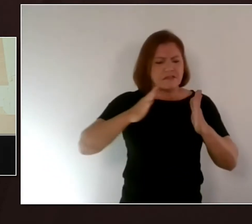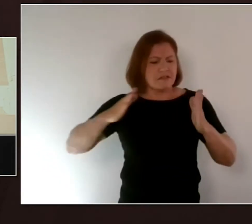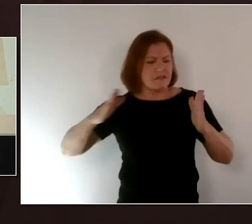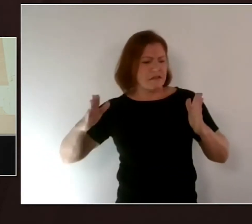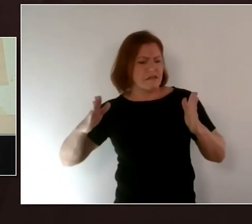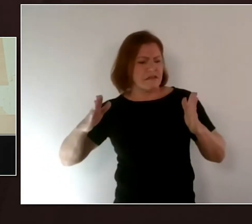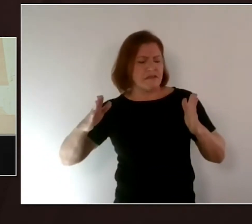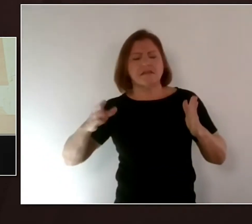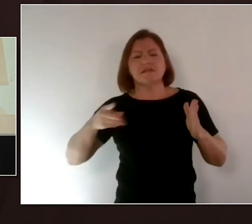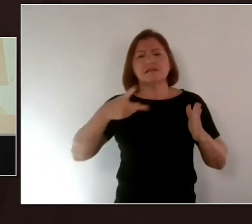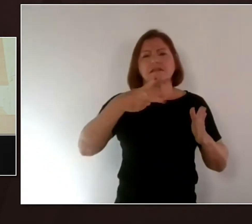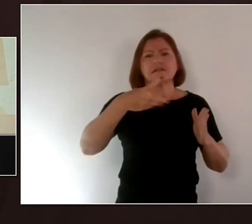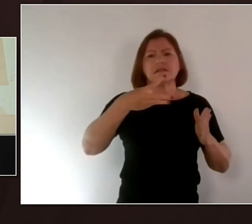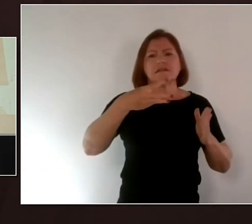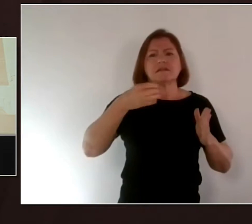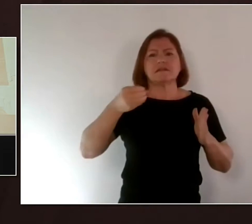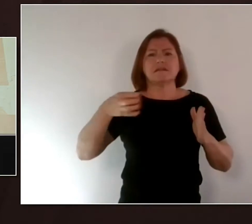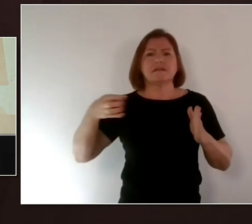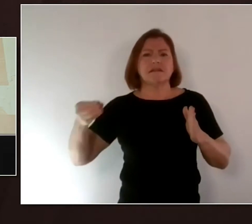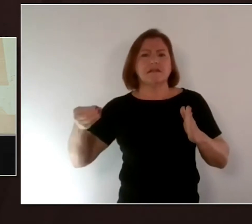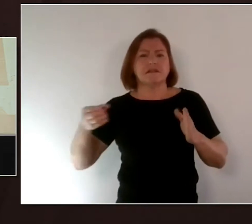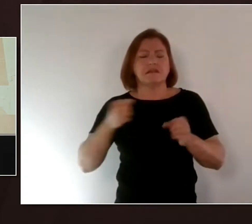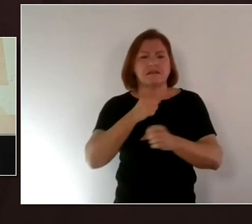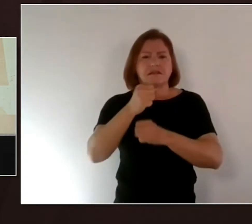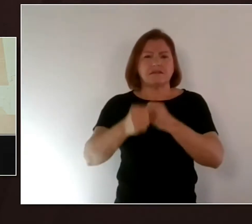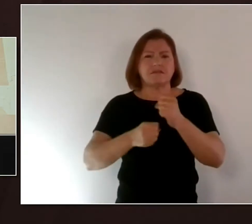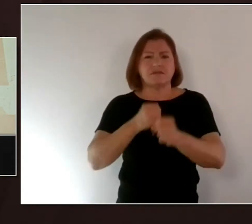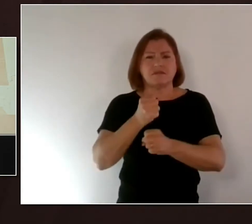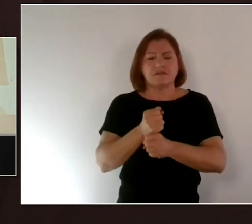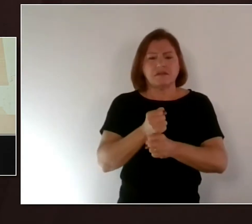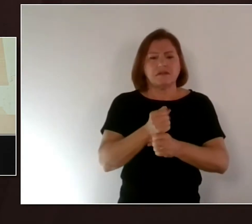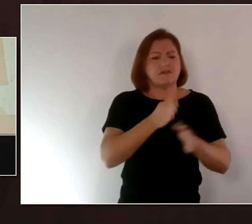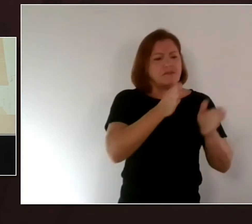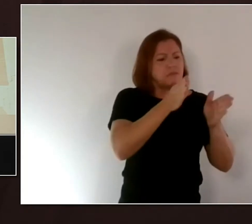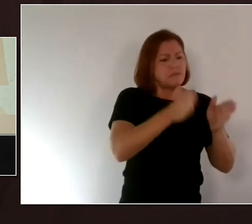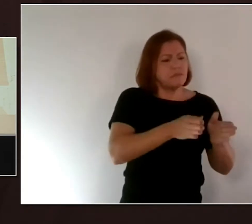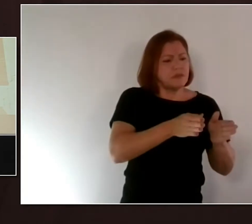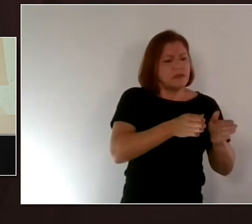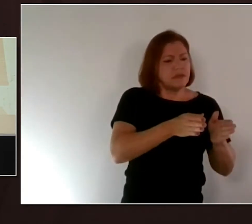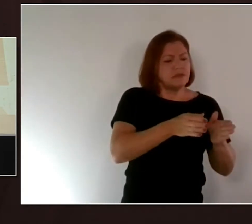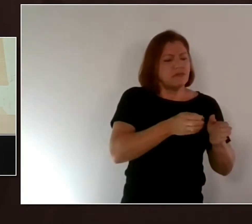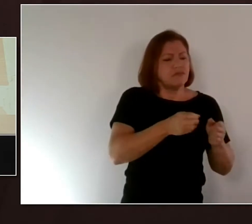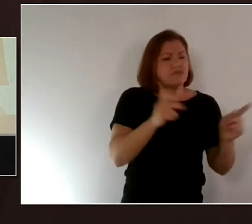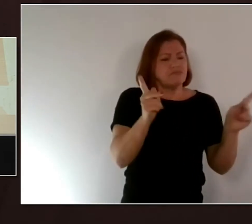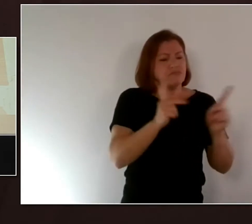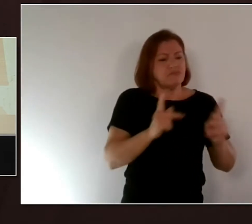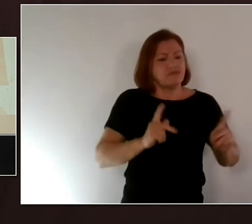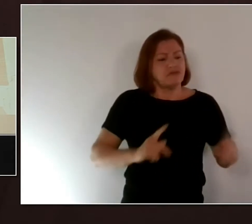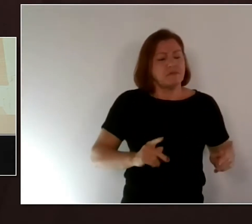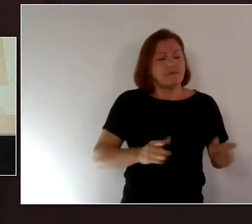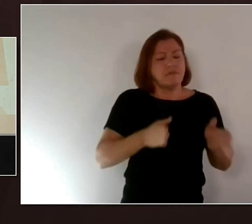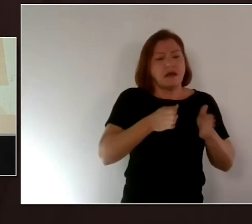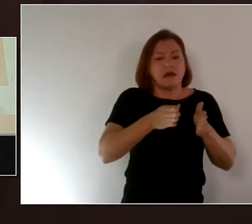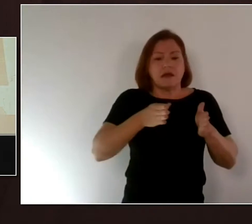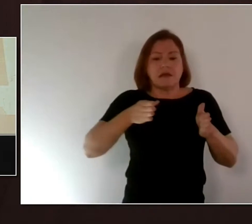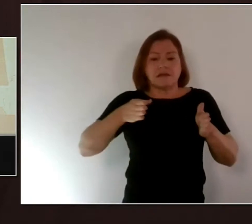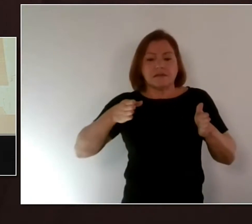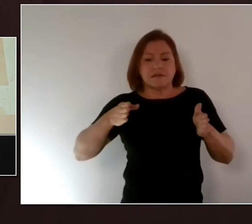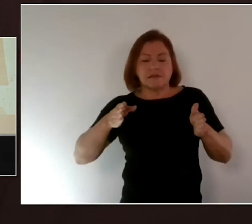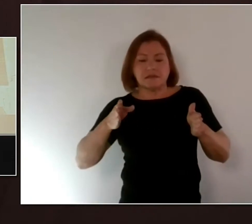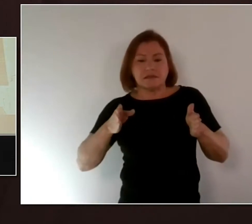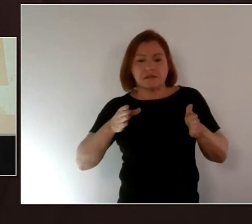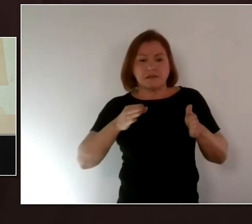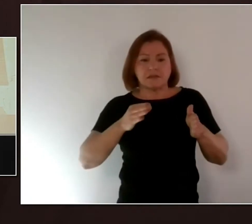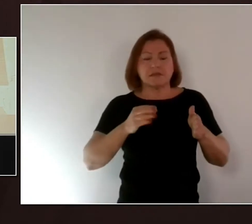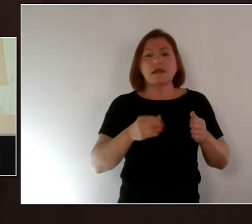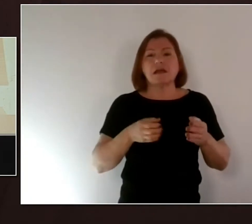intercaladas, né, de tempos de paz. No período de bonança, o cristianismo crescia. Então, não